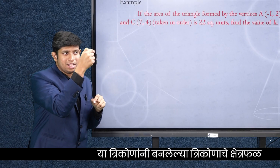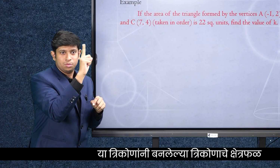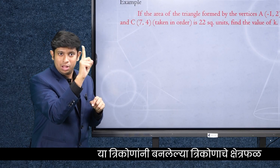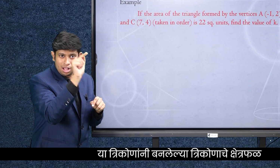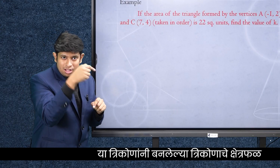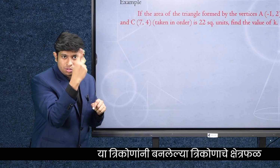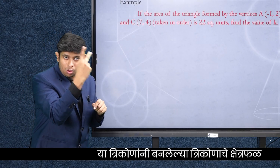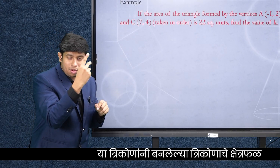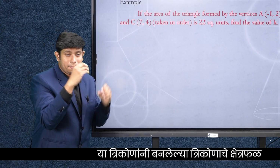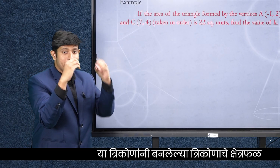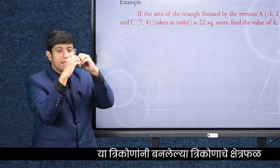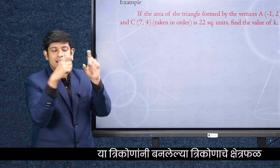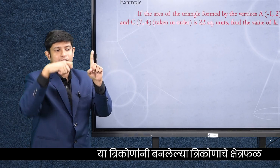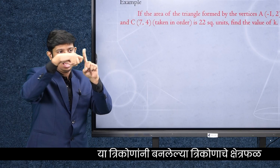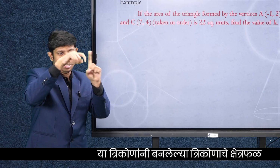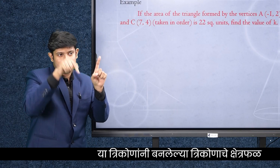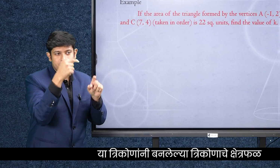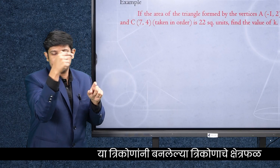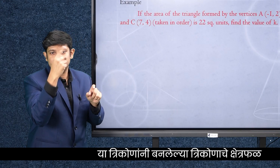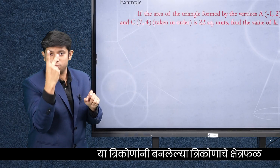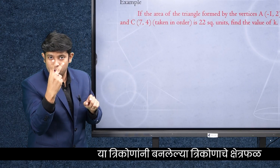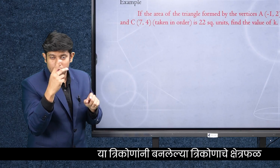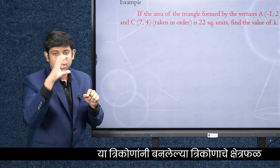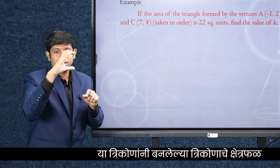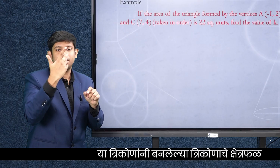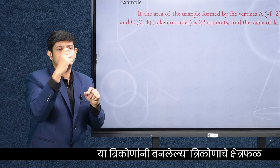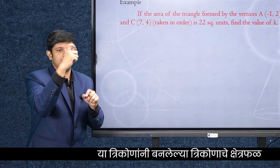त्रिकोणांनी बनलेल्या त्रिकोणाचे क्षेत्रफळ